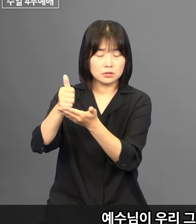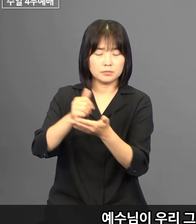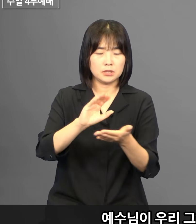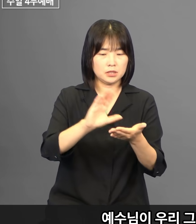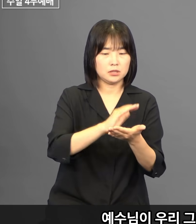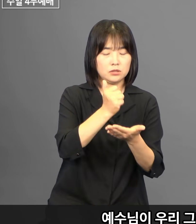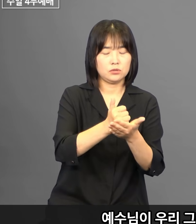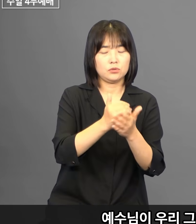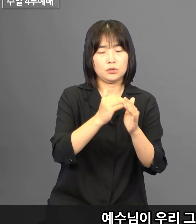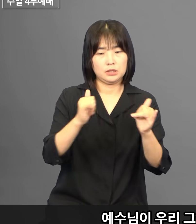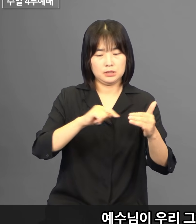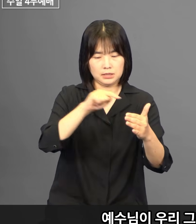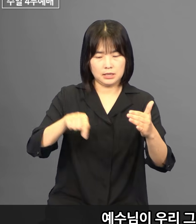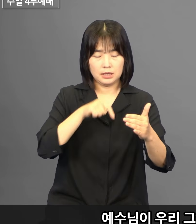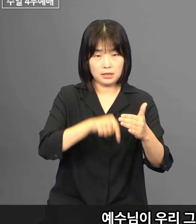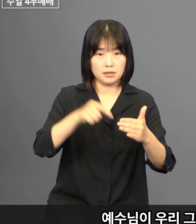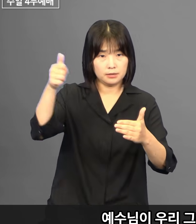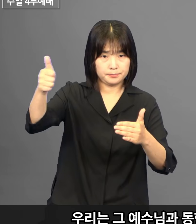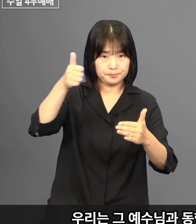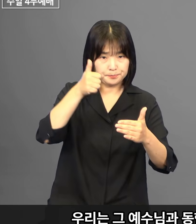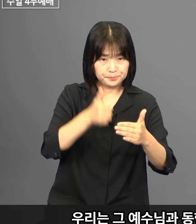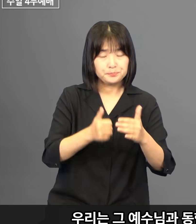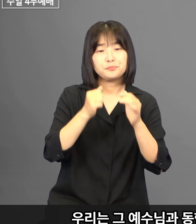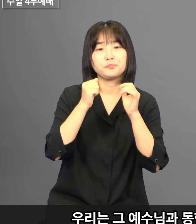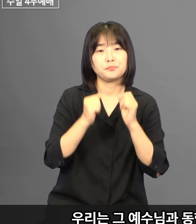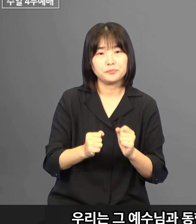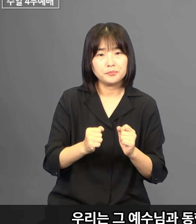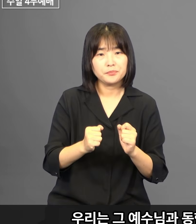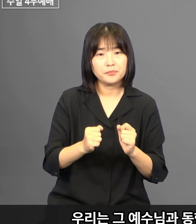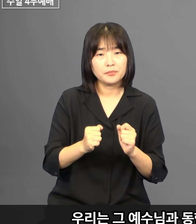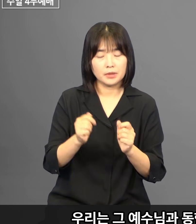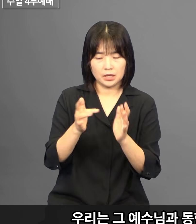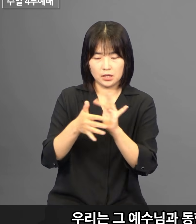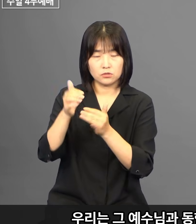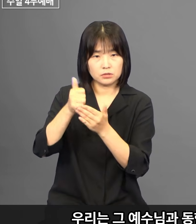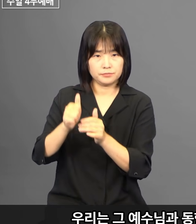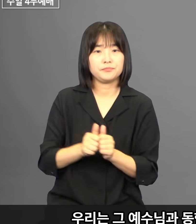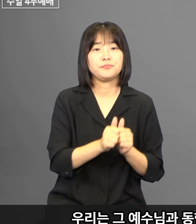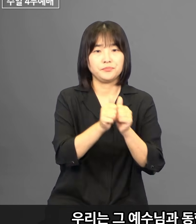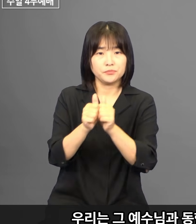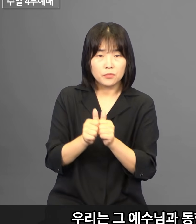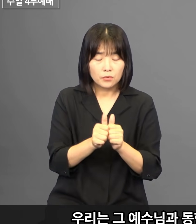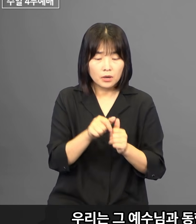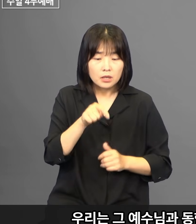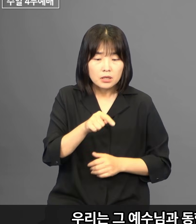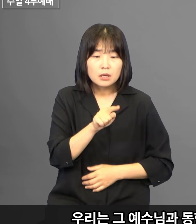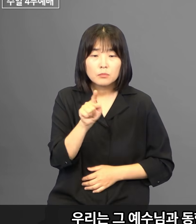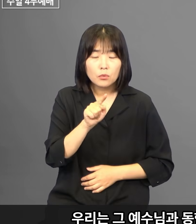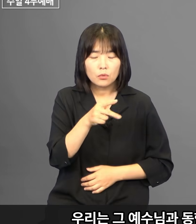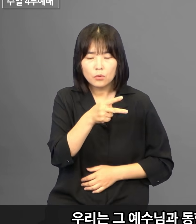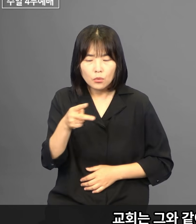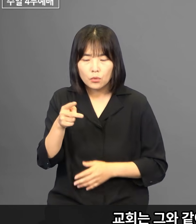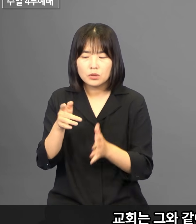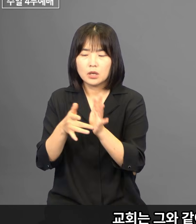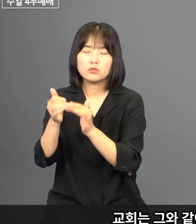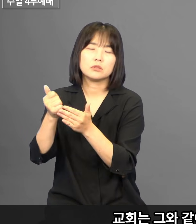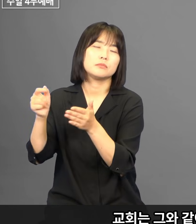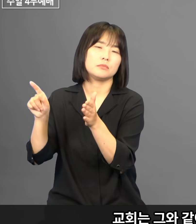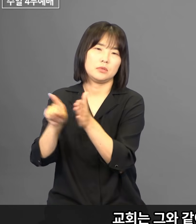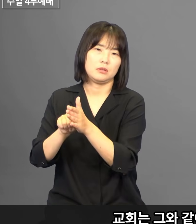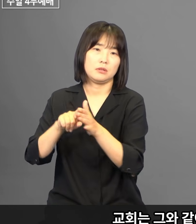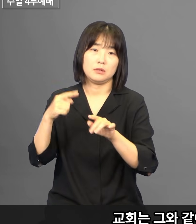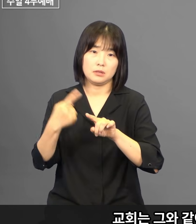그리스도인들 안에 거하시고 우리는 그 예수님과 동행하는 것이 예수를 믿는 겁니다.